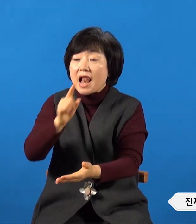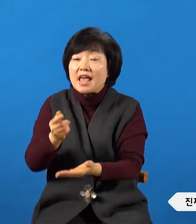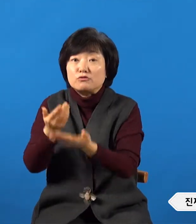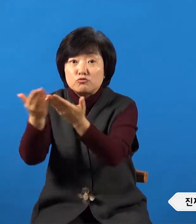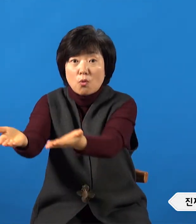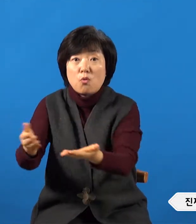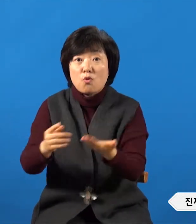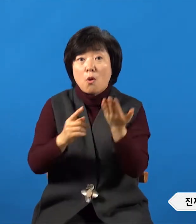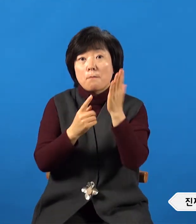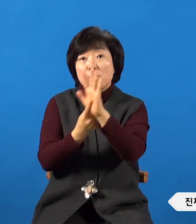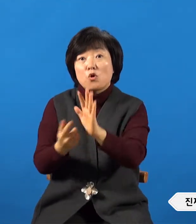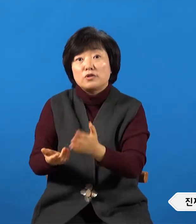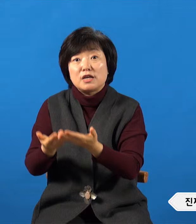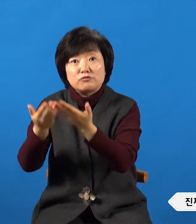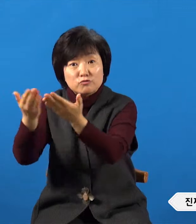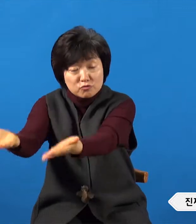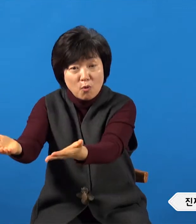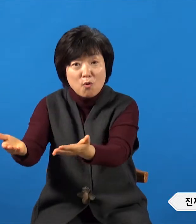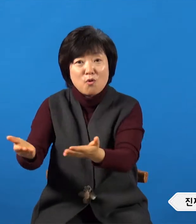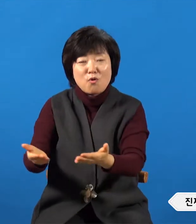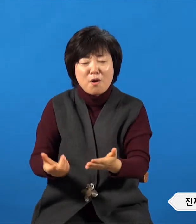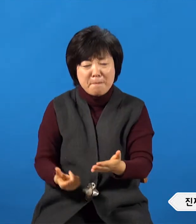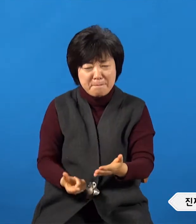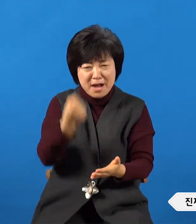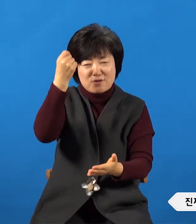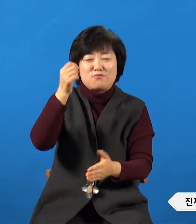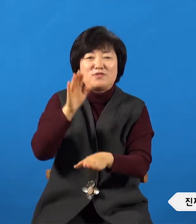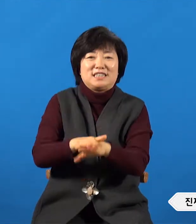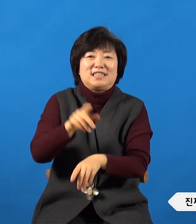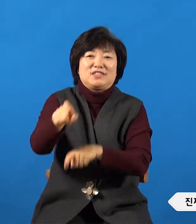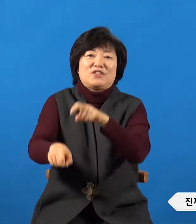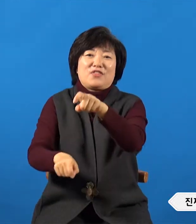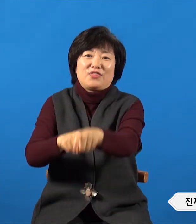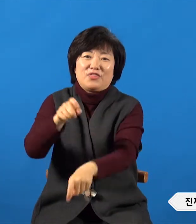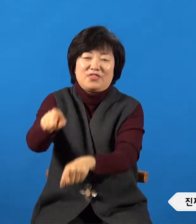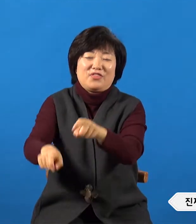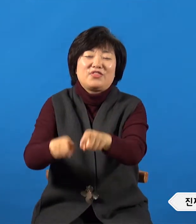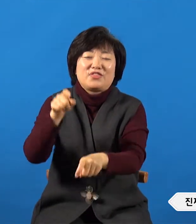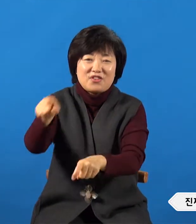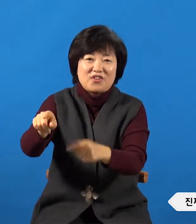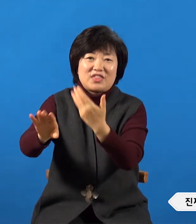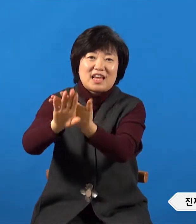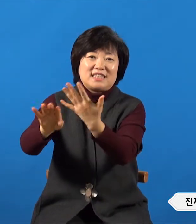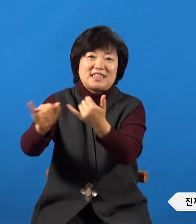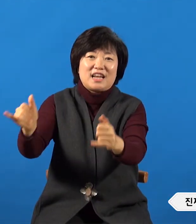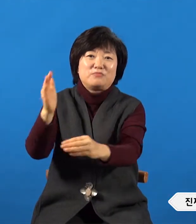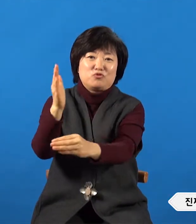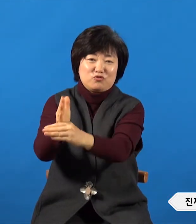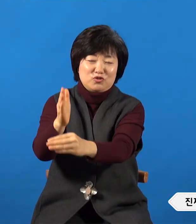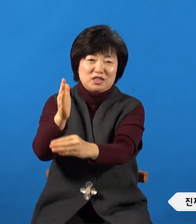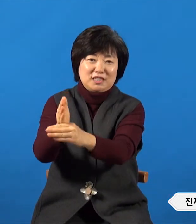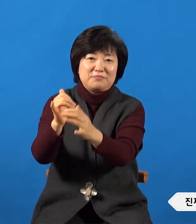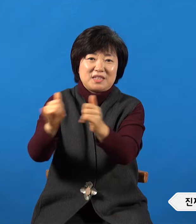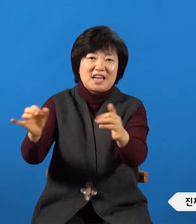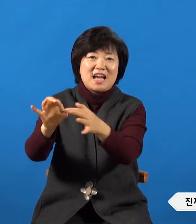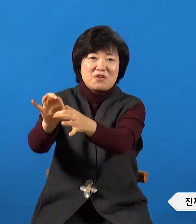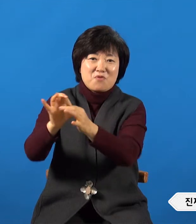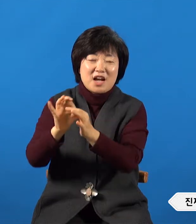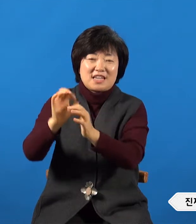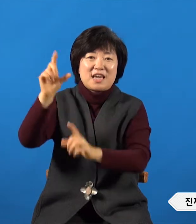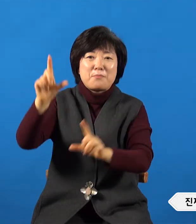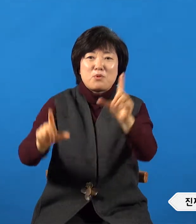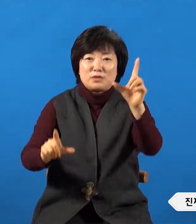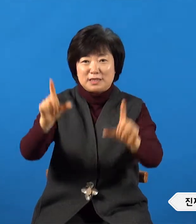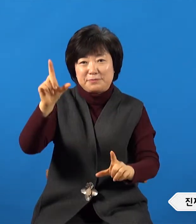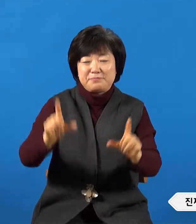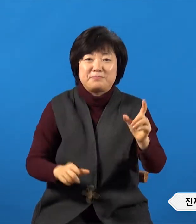것, 표현할 수 있는 것, 바로 실행할 수 있는 것, 바로 그것이 타인 중심의